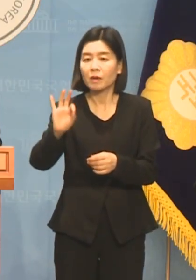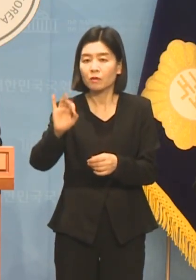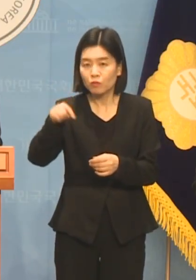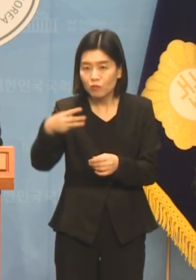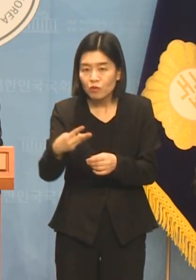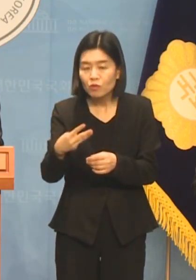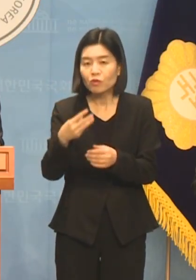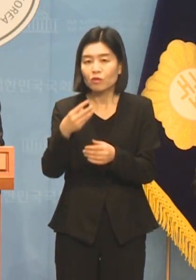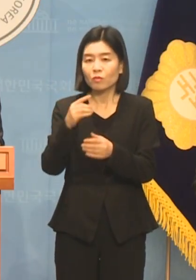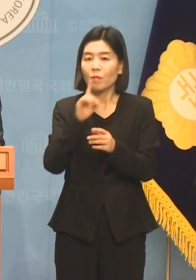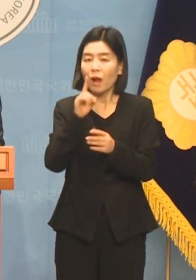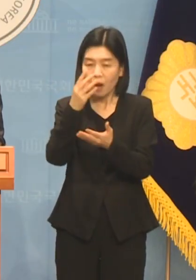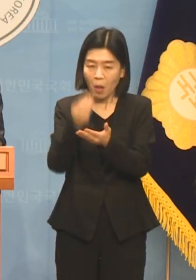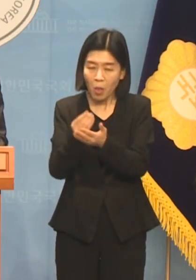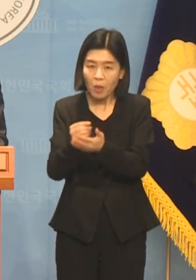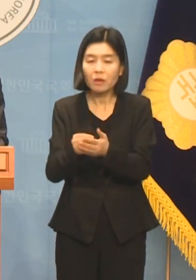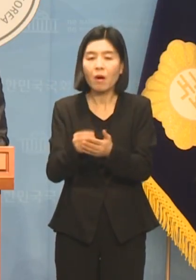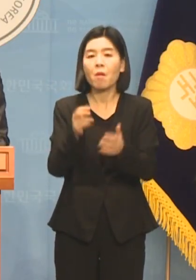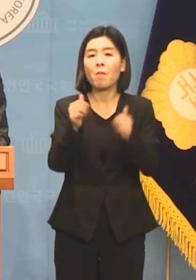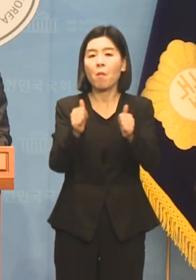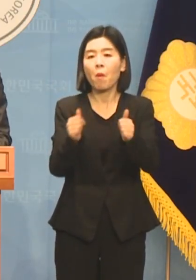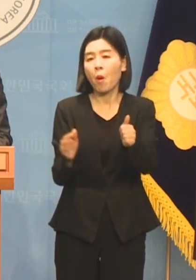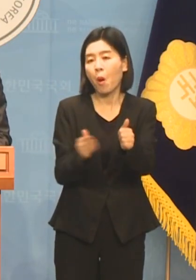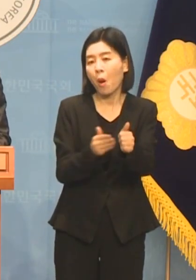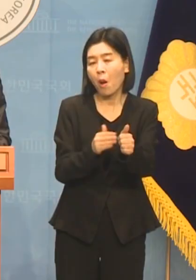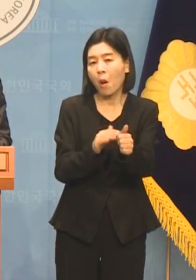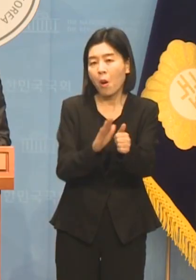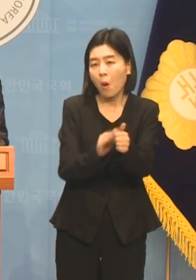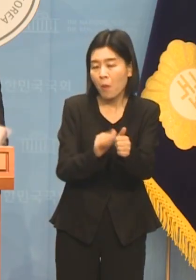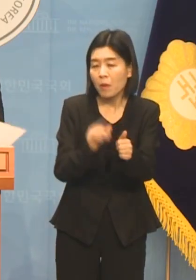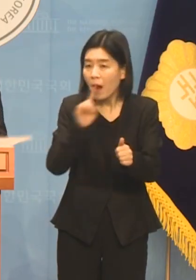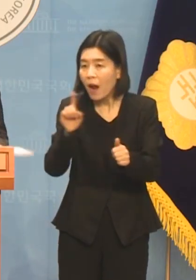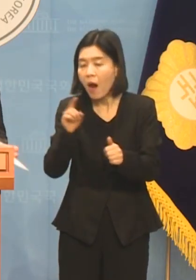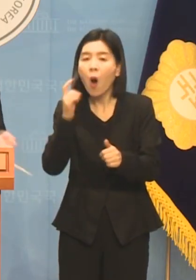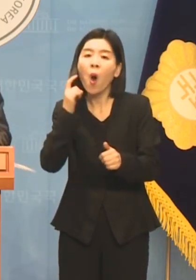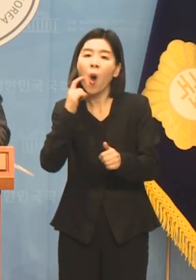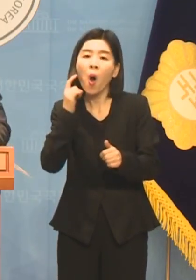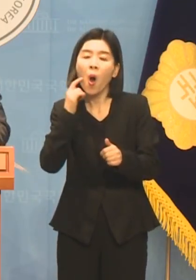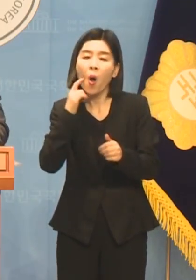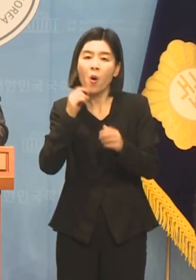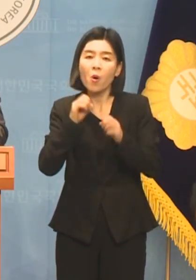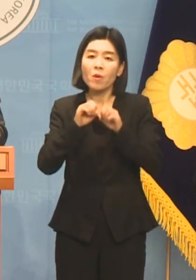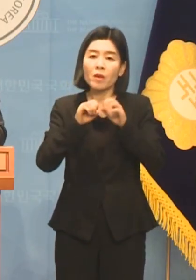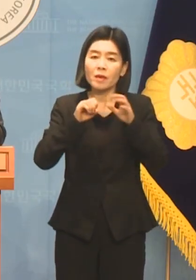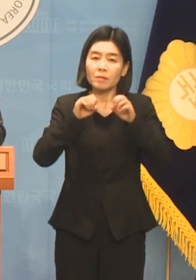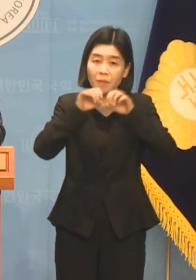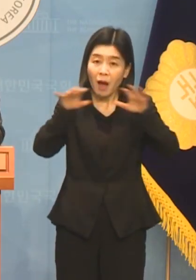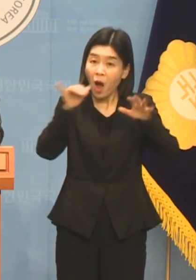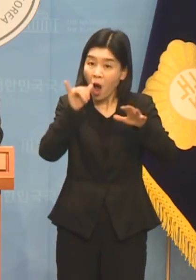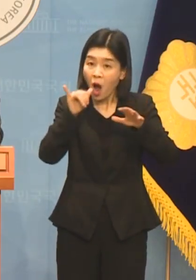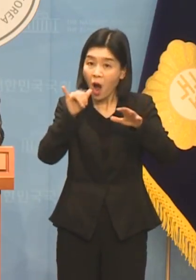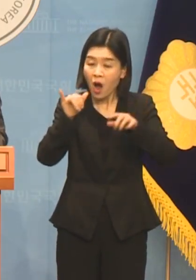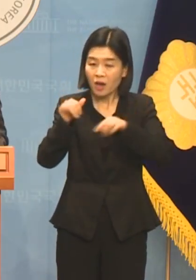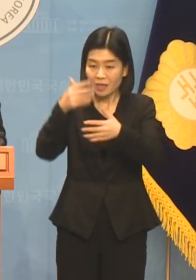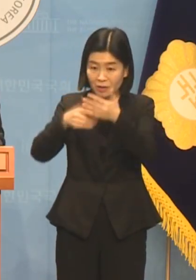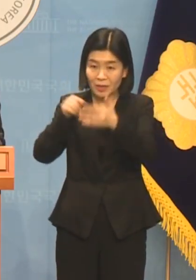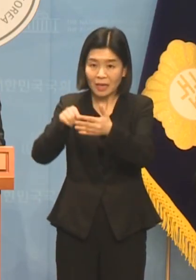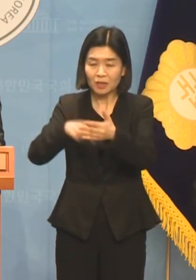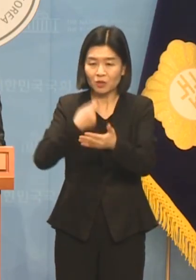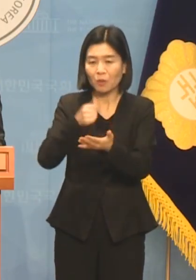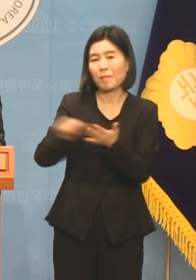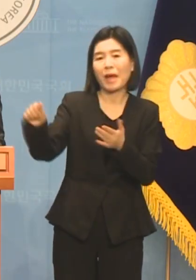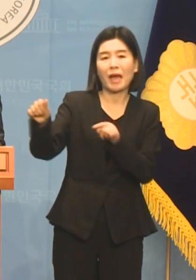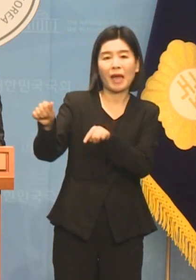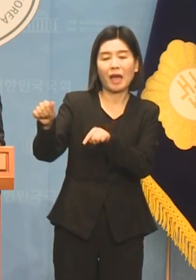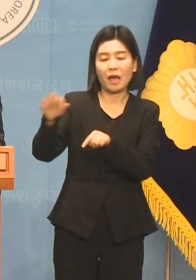로비라는 허위 주장을 담고 있습니다. 해당 영상은 자진 삭제된 것으로 확인되었습니다. 이는 유동규 씨